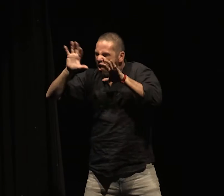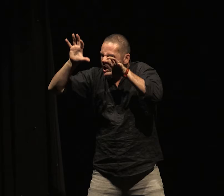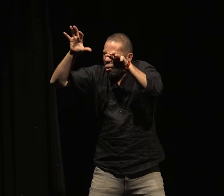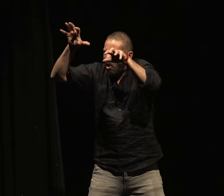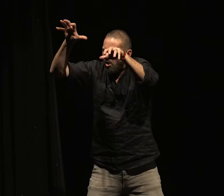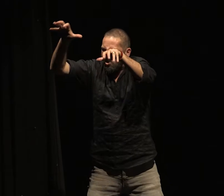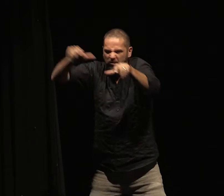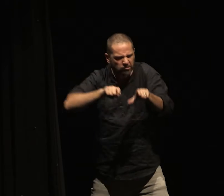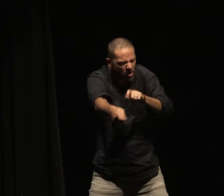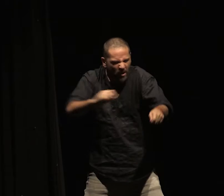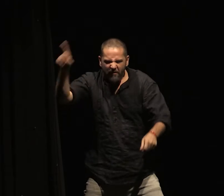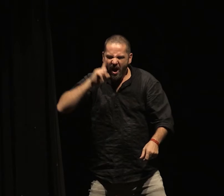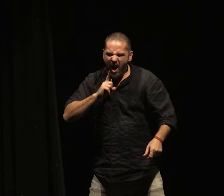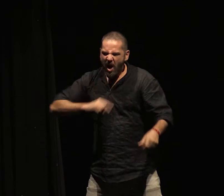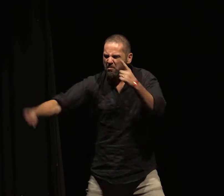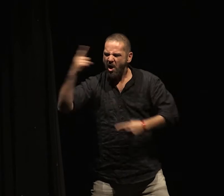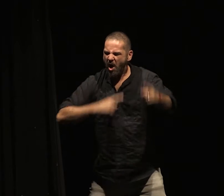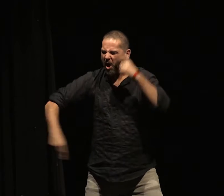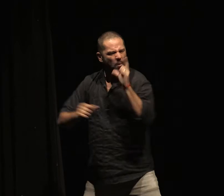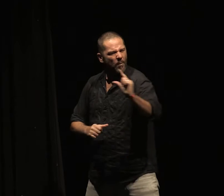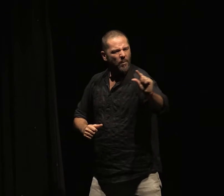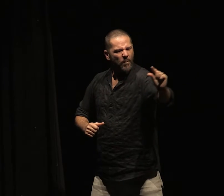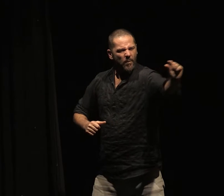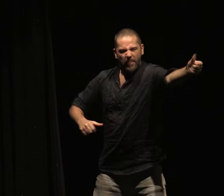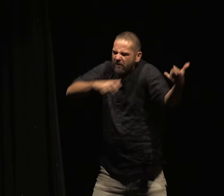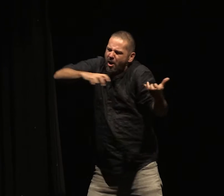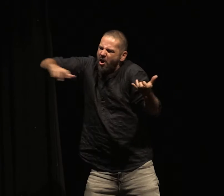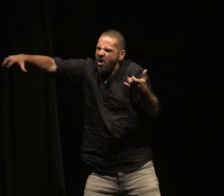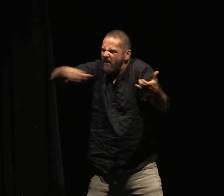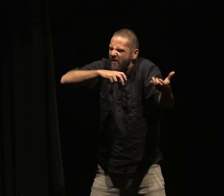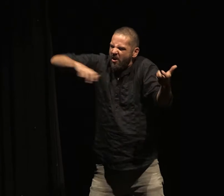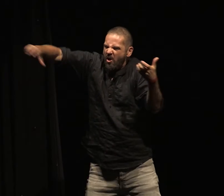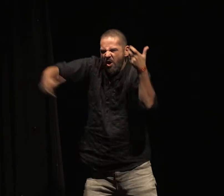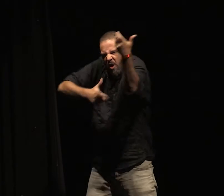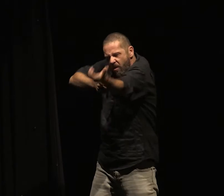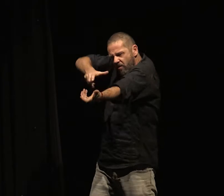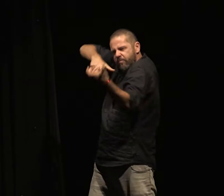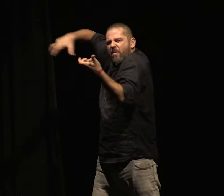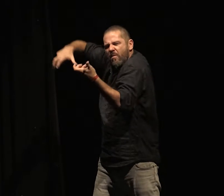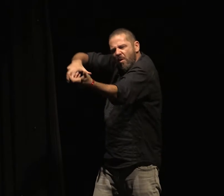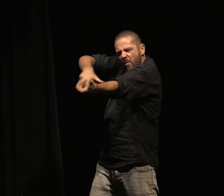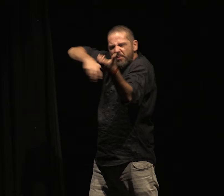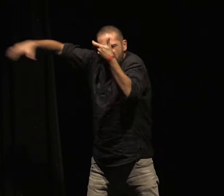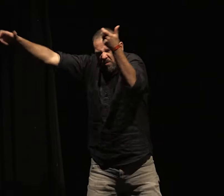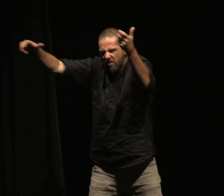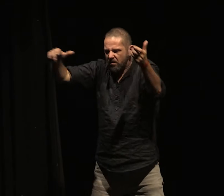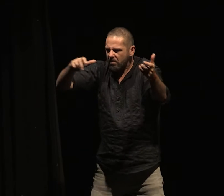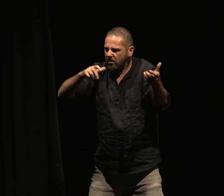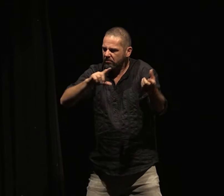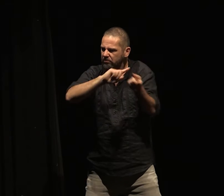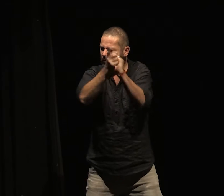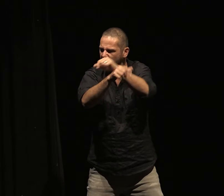et s'éloigne. Les violons armés qui édifient un cimetière de marbre et de Nahawan. Les